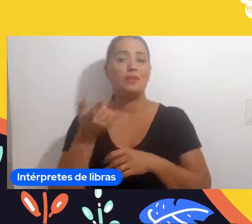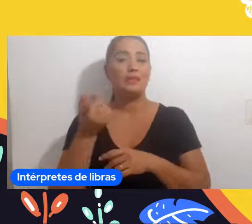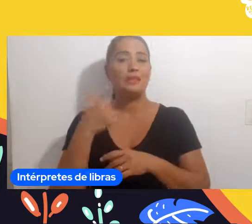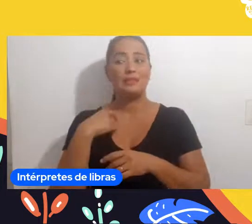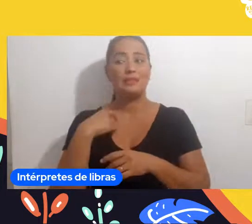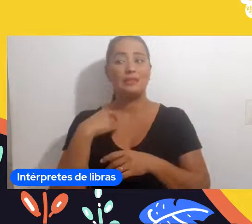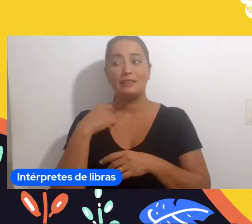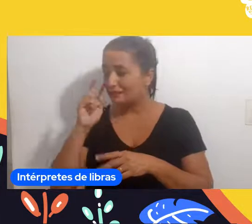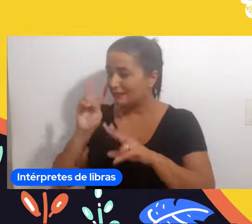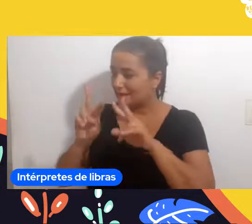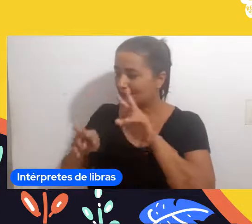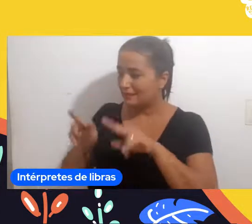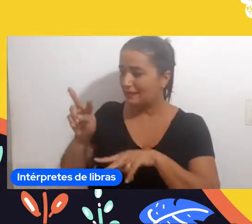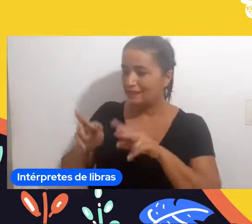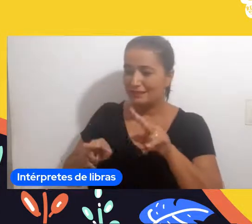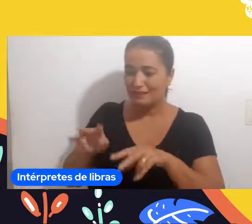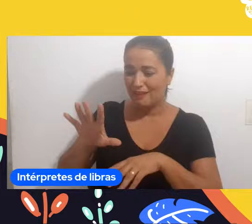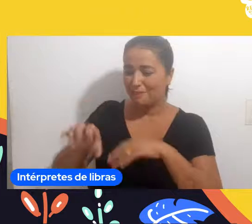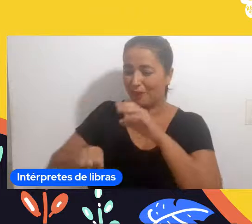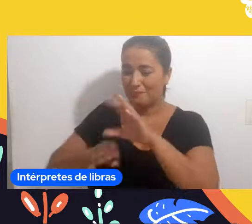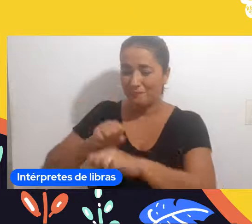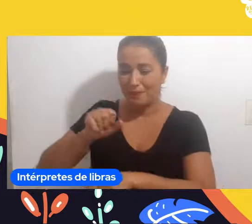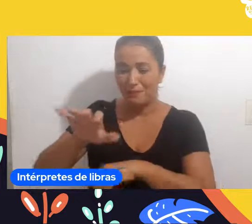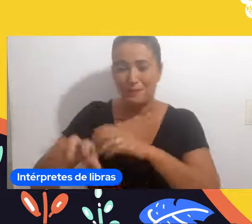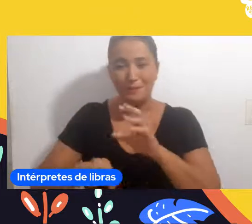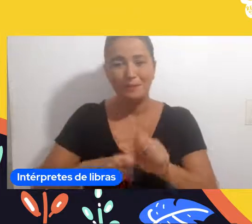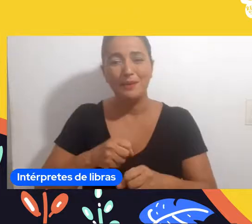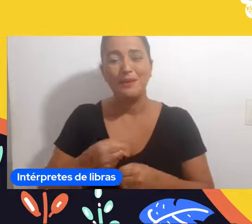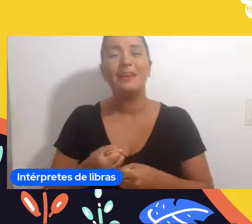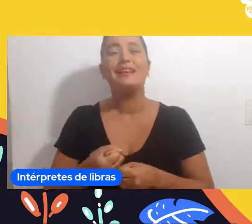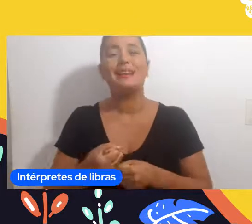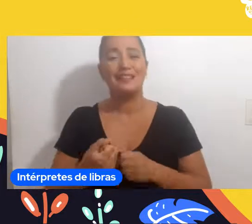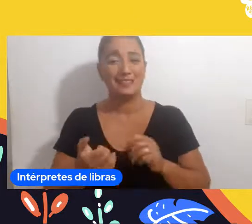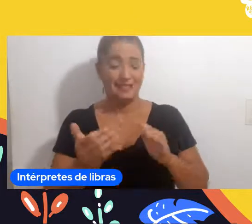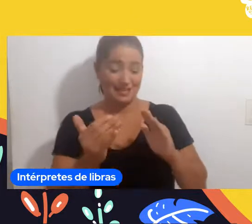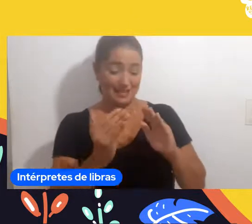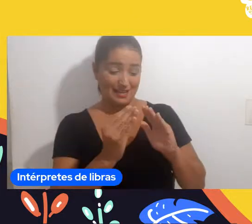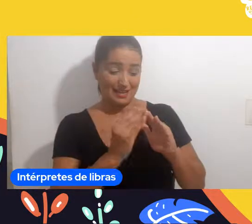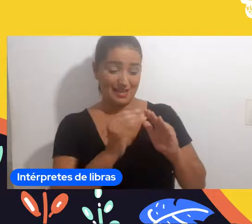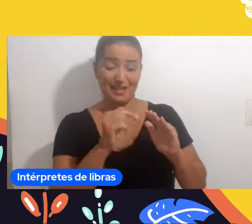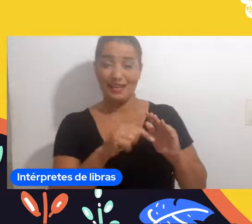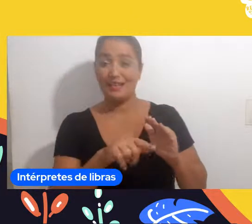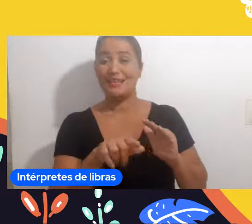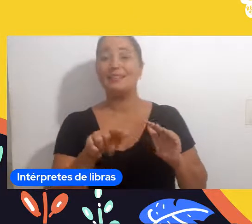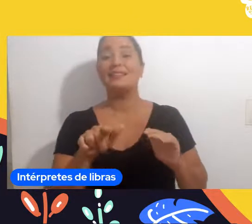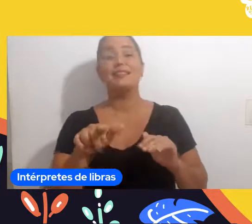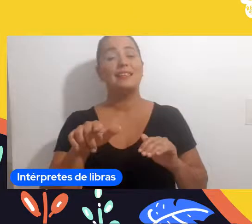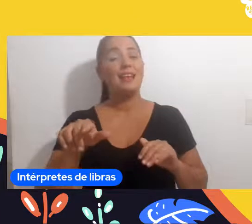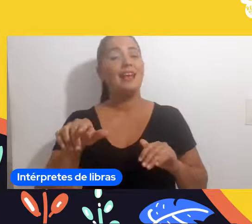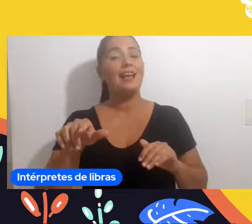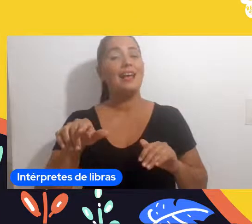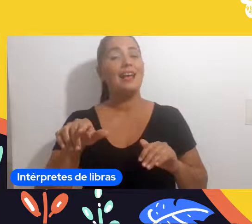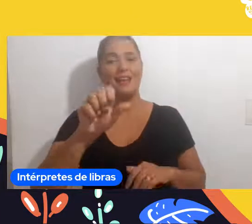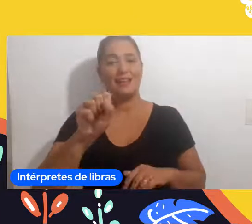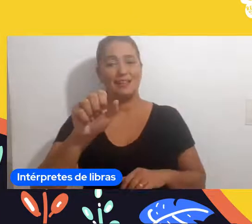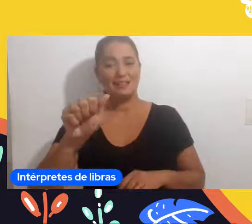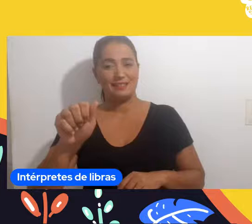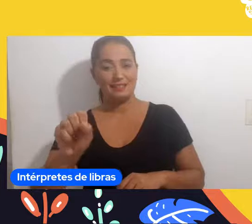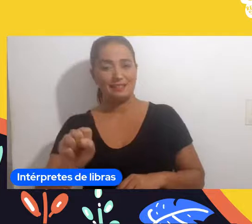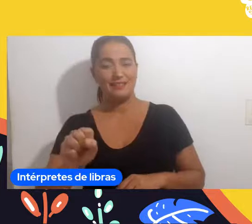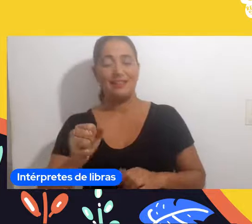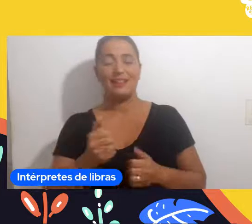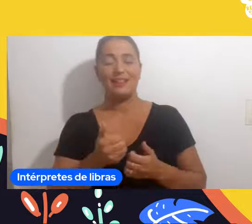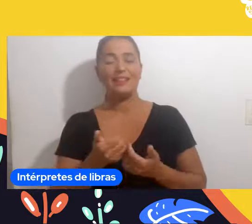foi reconstruindo o que eu digo que a Casa das Asas potencializou muito na gente adulto. Tudo que a gente